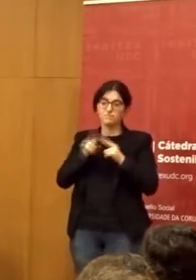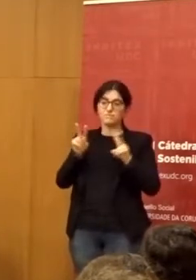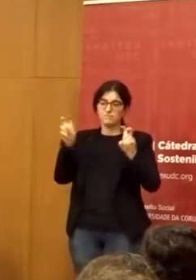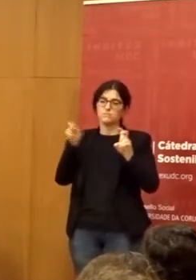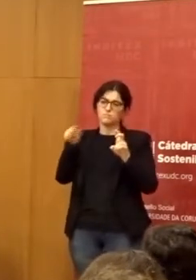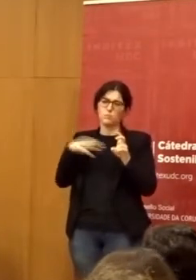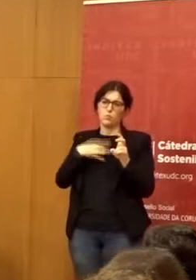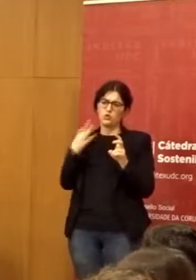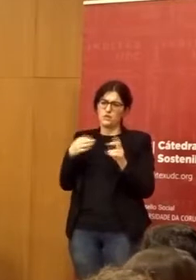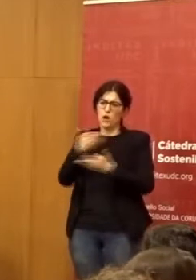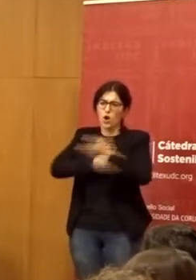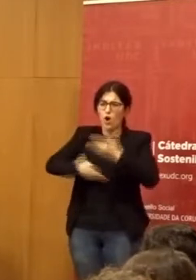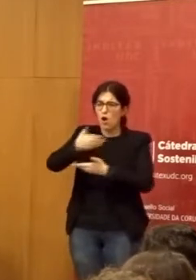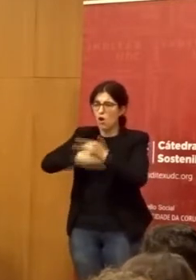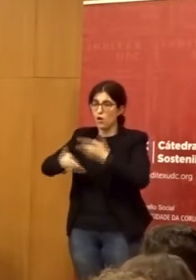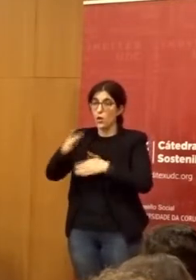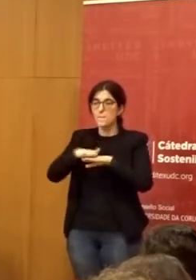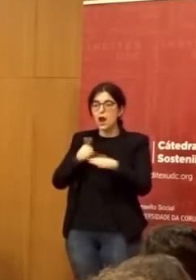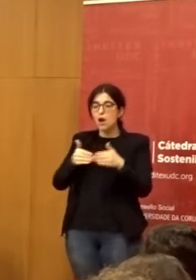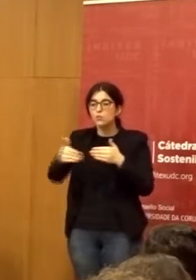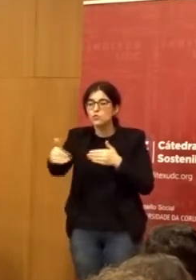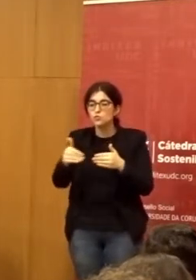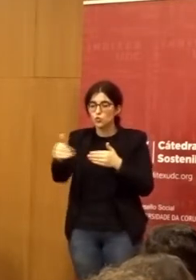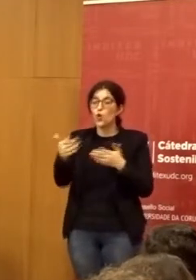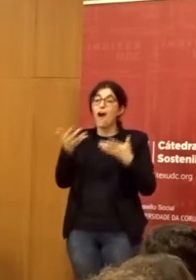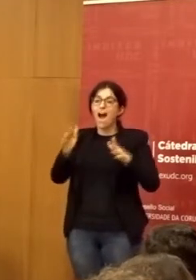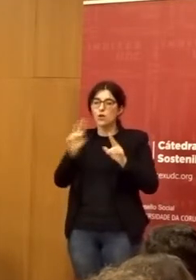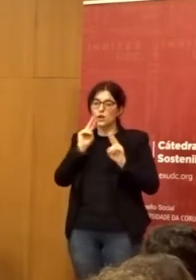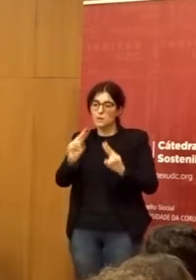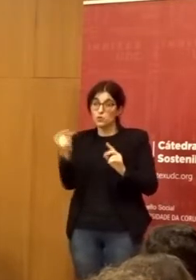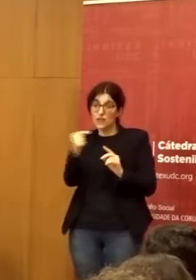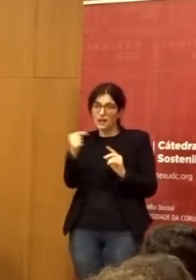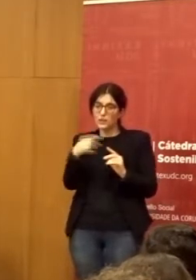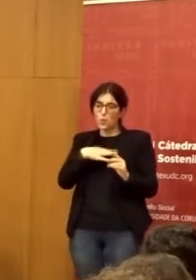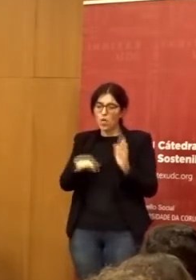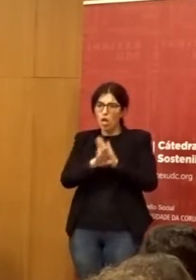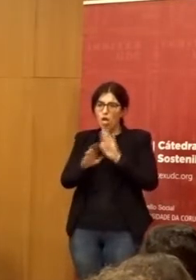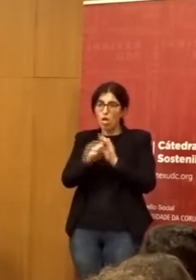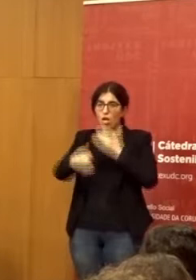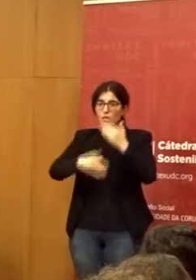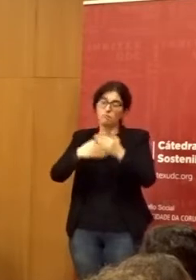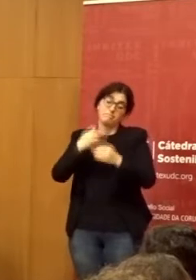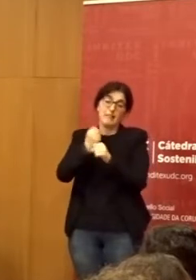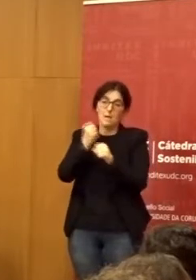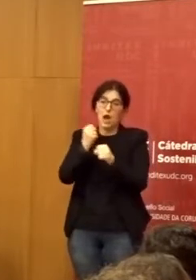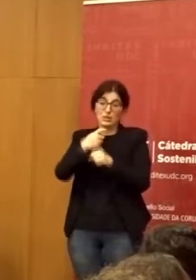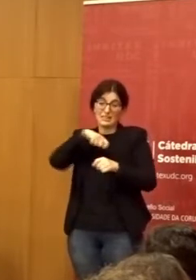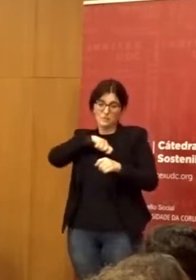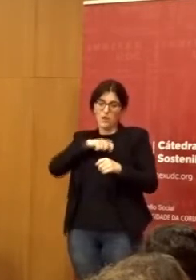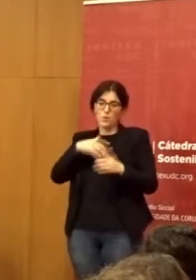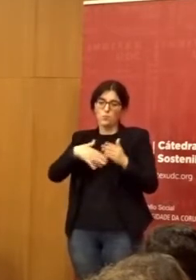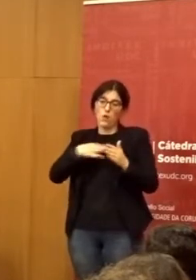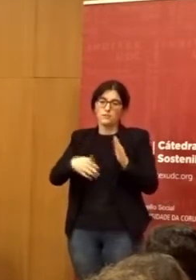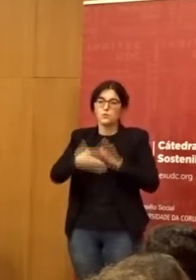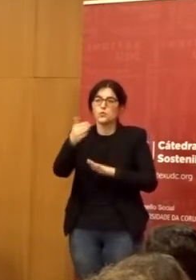muchos asuntos pendientes que, a pesar de que el vaso está medio lleno, seguimos teniendo en España. De manera que muchísimas